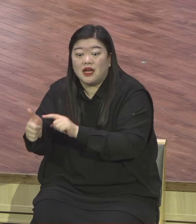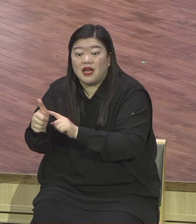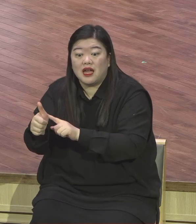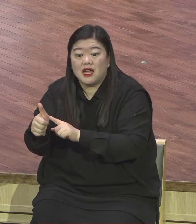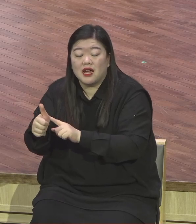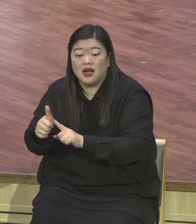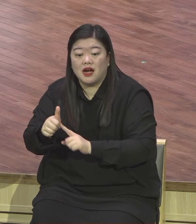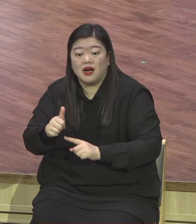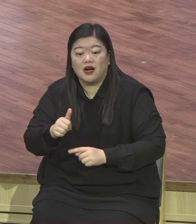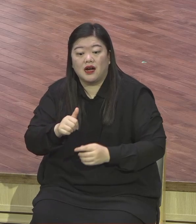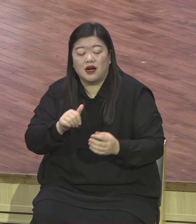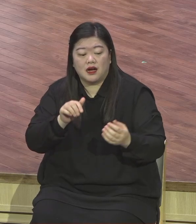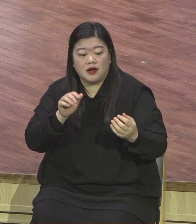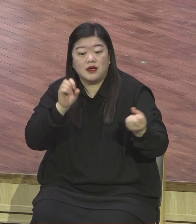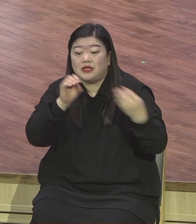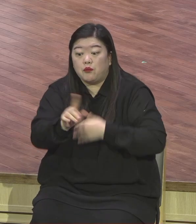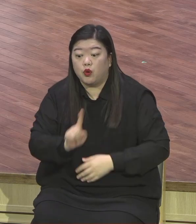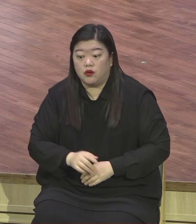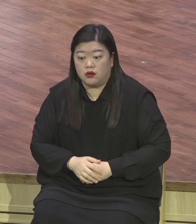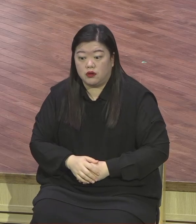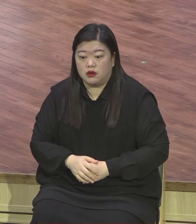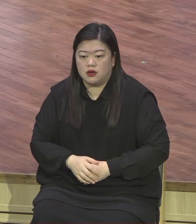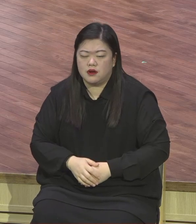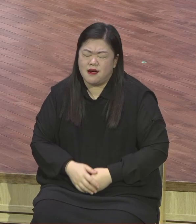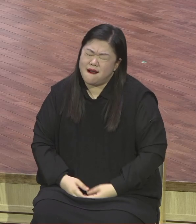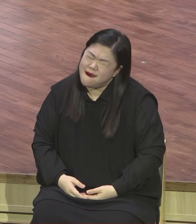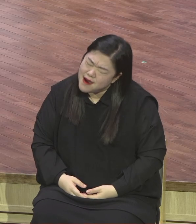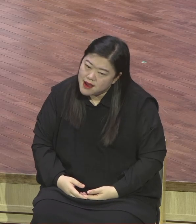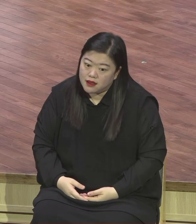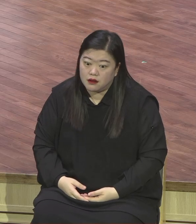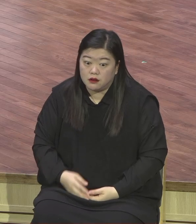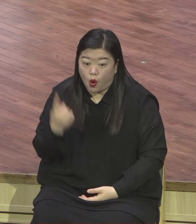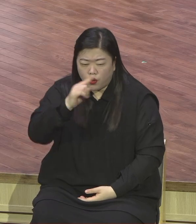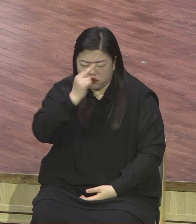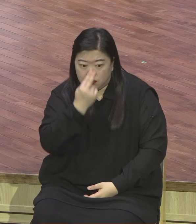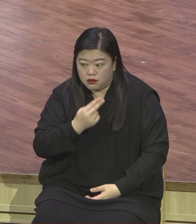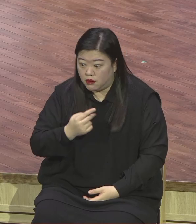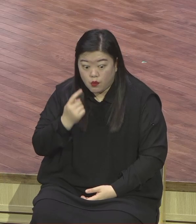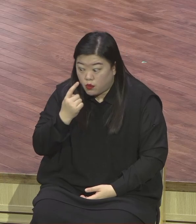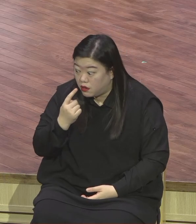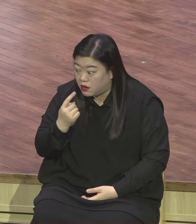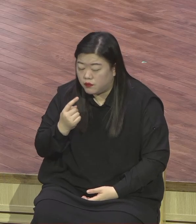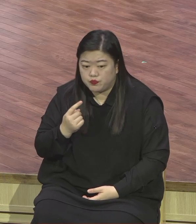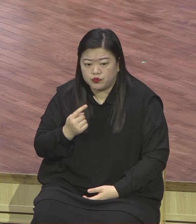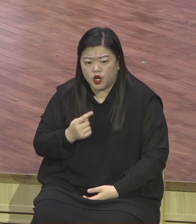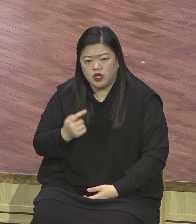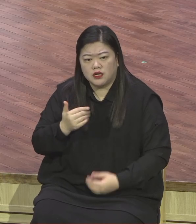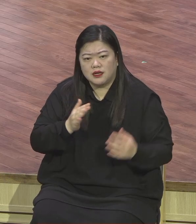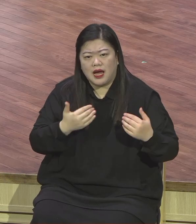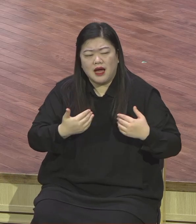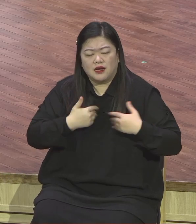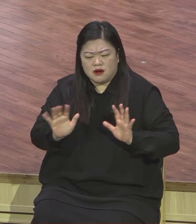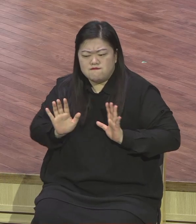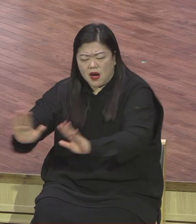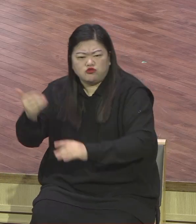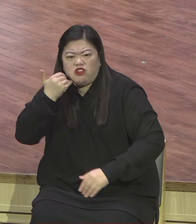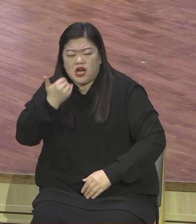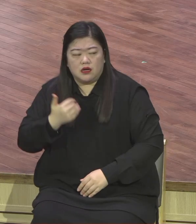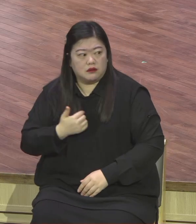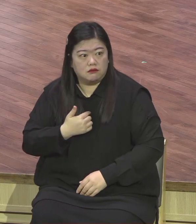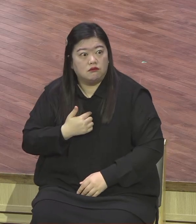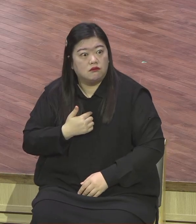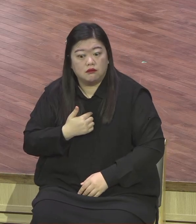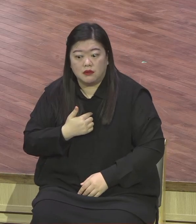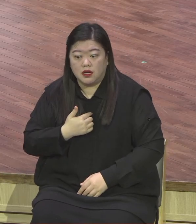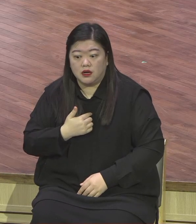사람은 화를 확 내면서 누가 날 밀었어 밀었어 이러고 누가 날 밀었다는 거예요 왜 할 수 없이 가가지고